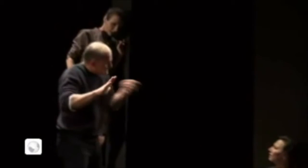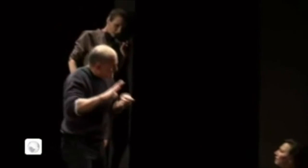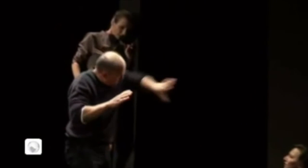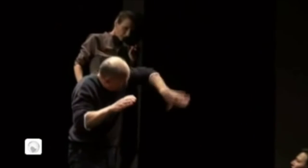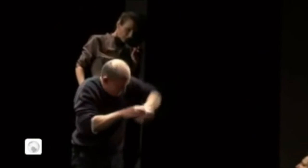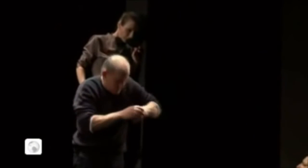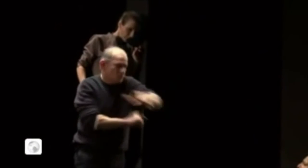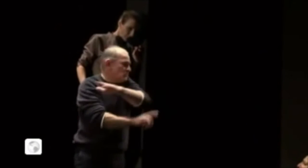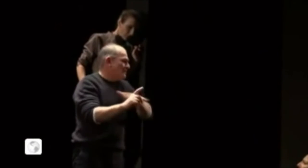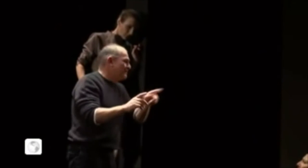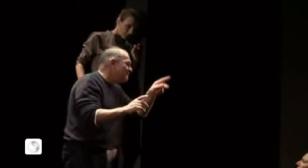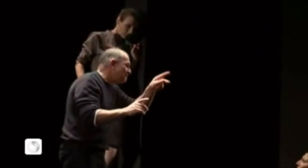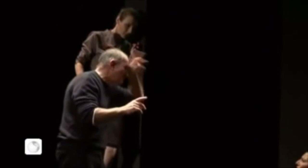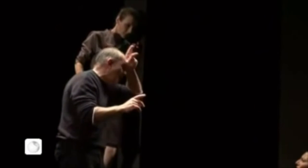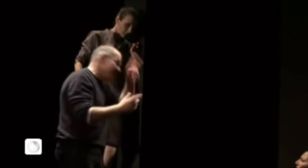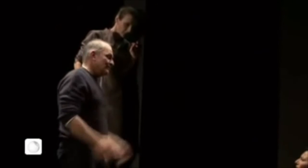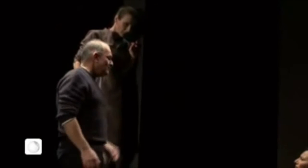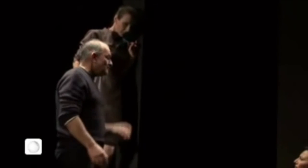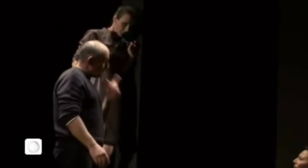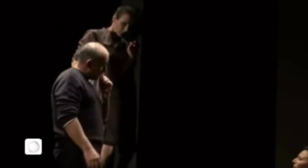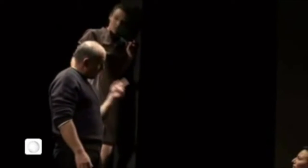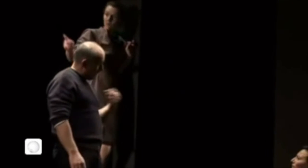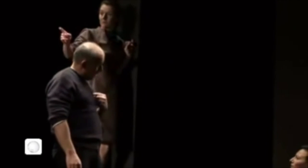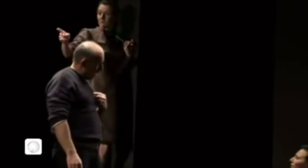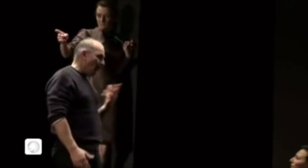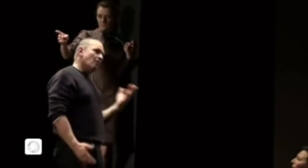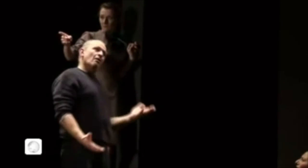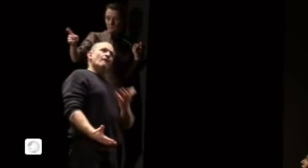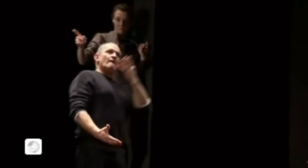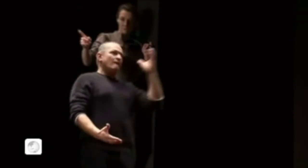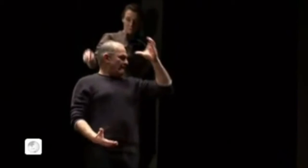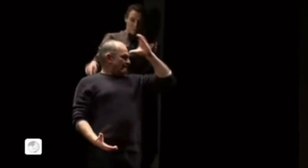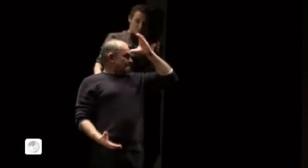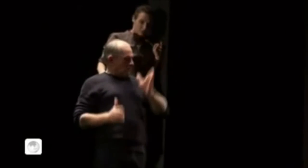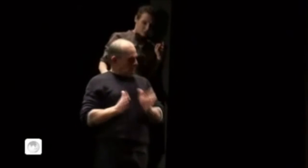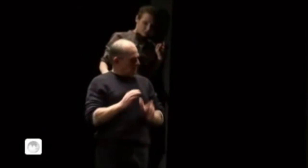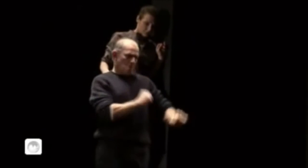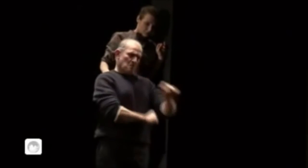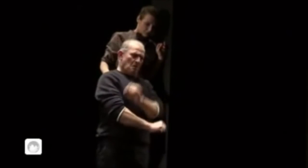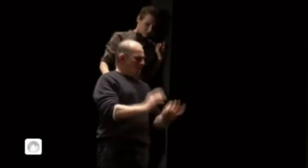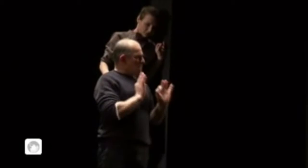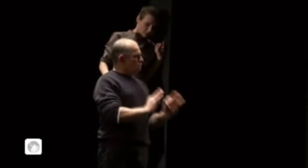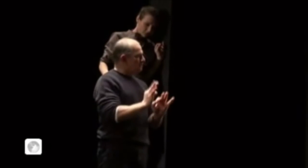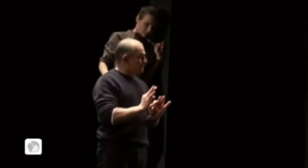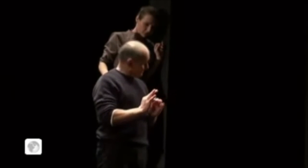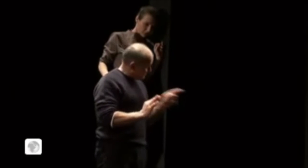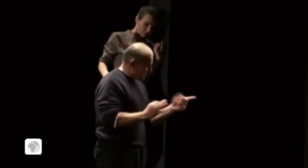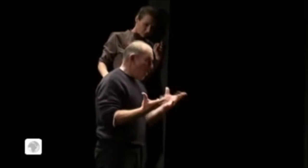de les intégrer à la société. rendre les sourds à la société, il disait. Ouais. Sinon qu'à vouloir le sauver de